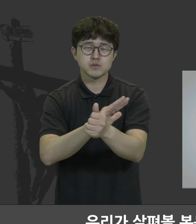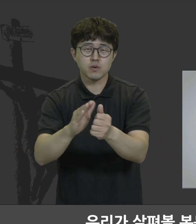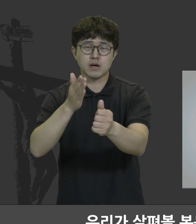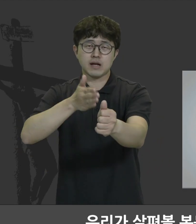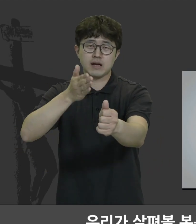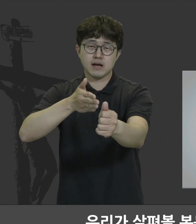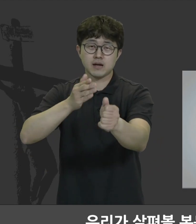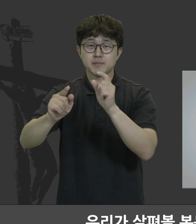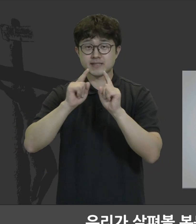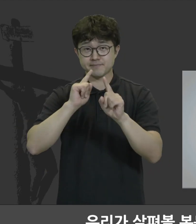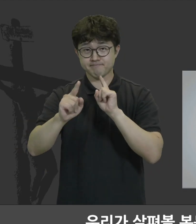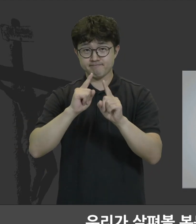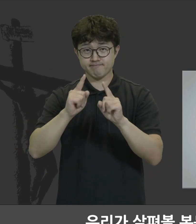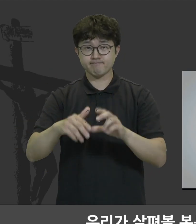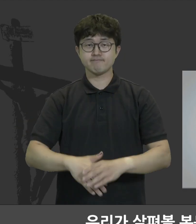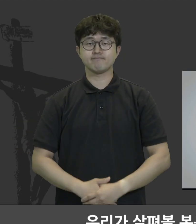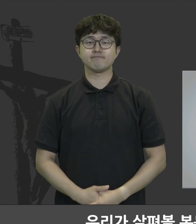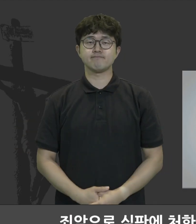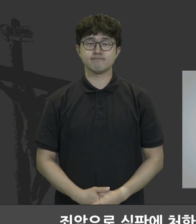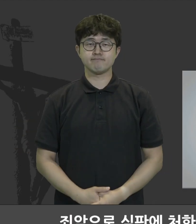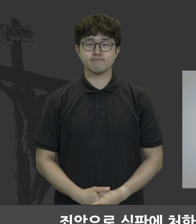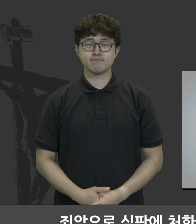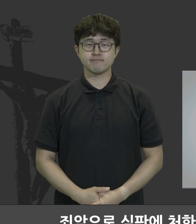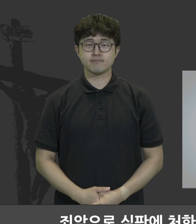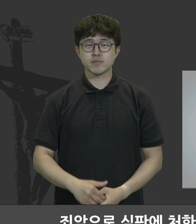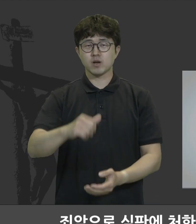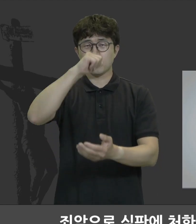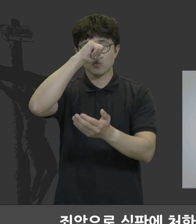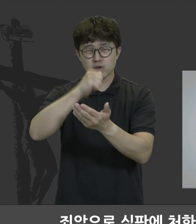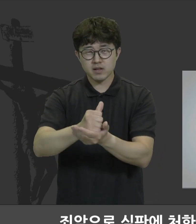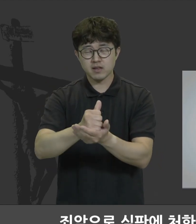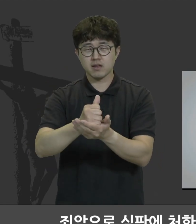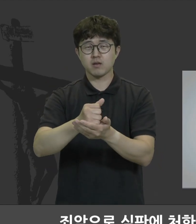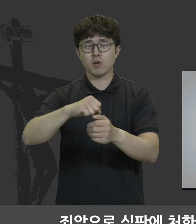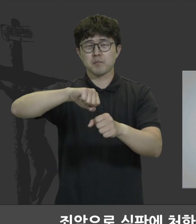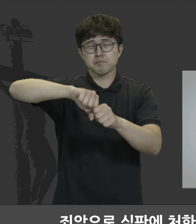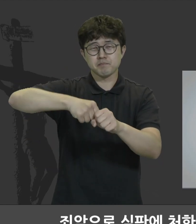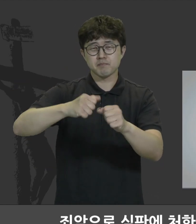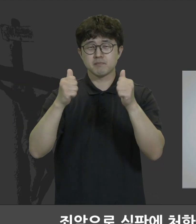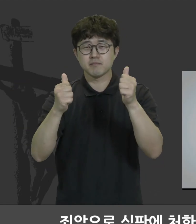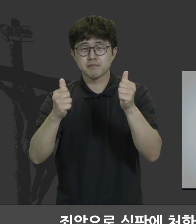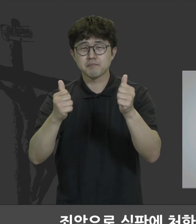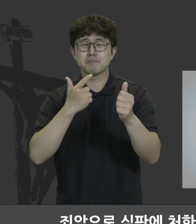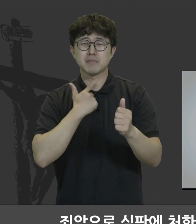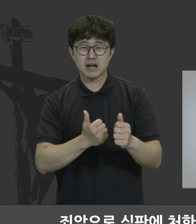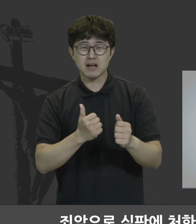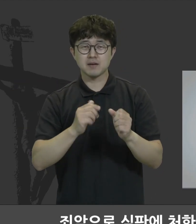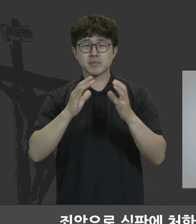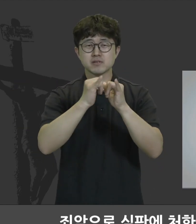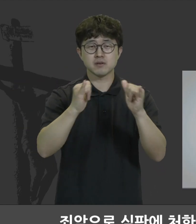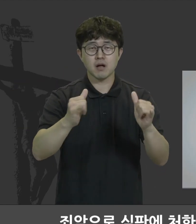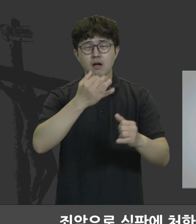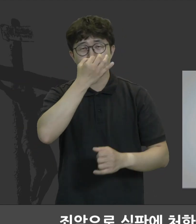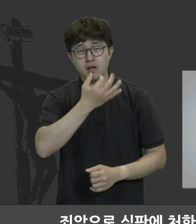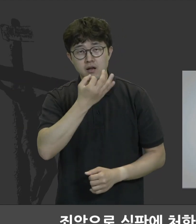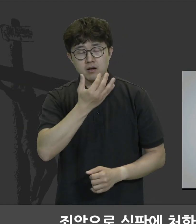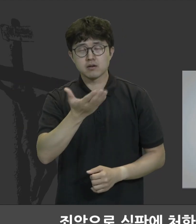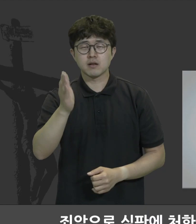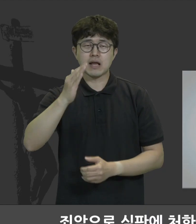말씀으로 시작합니다. 죄악으로 심판에 처한 백성들이지만 하나님께서는 여전히 내 백성이라